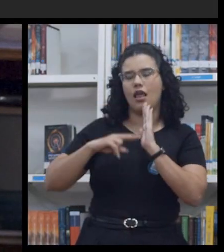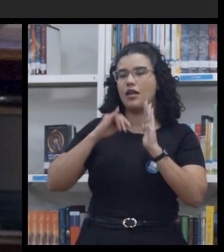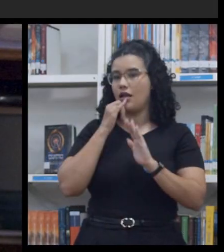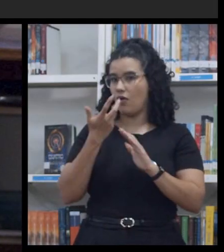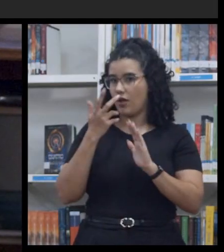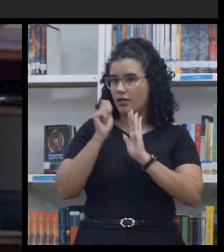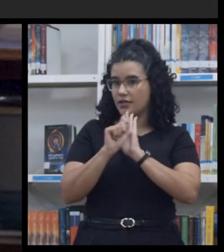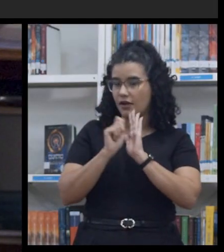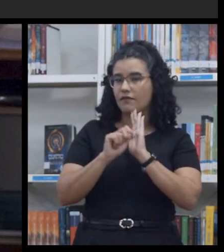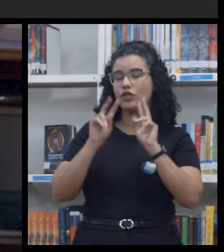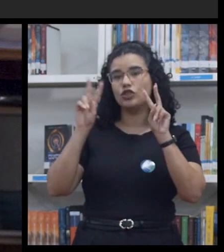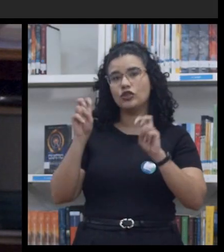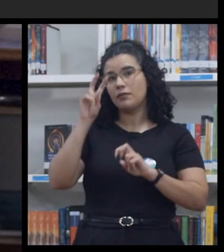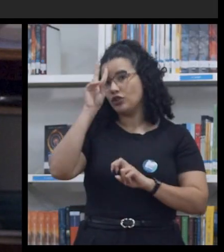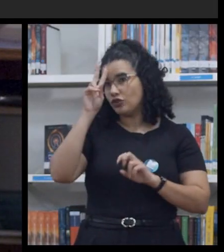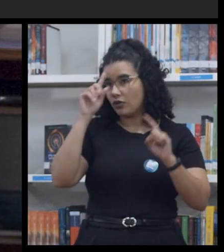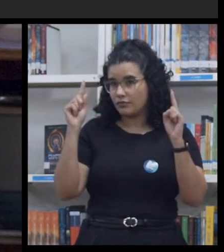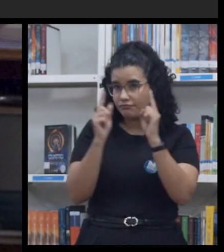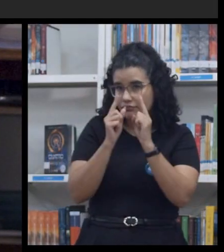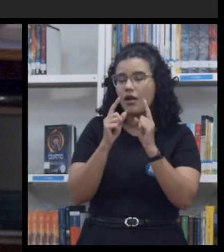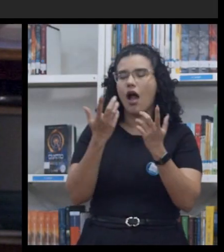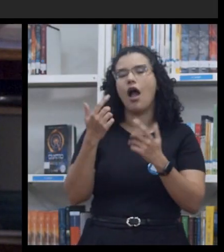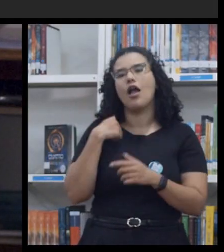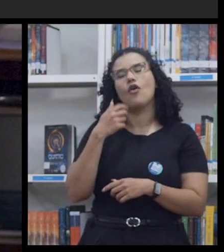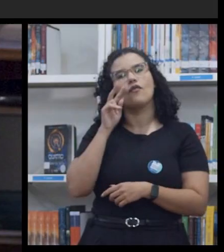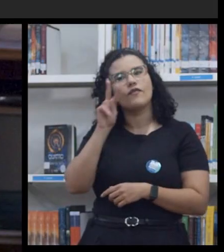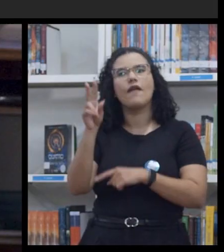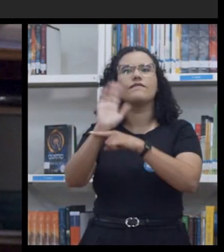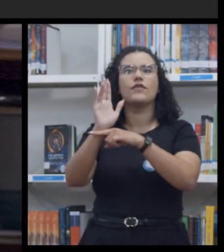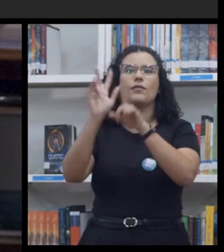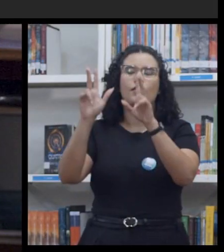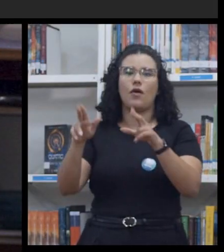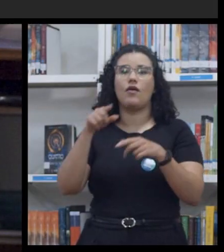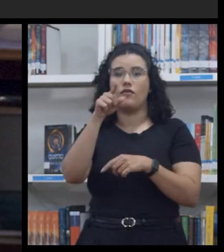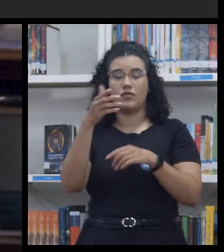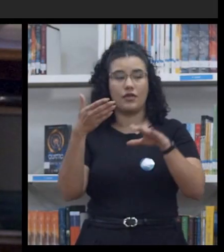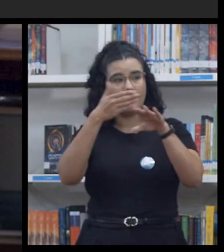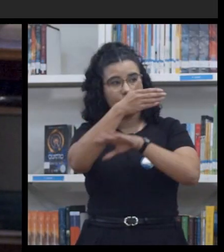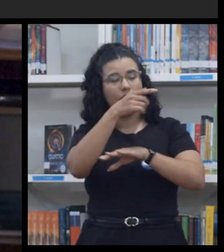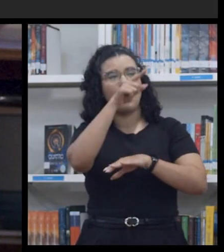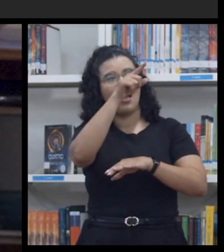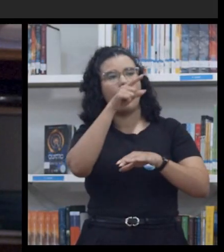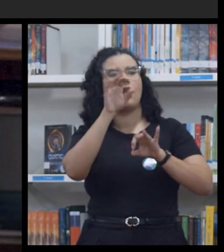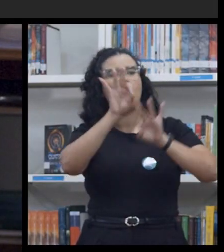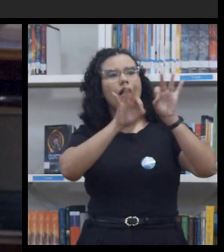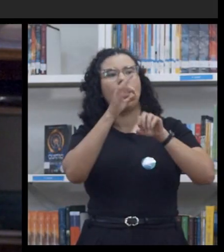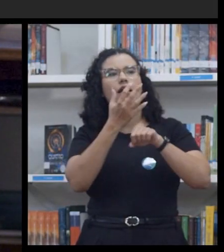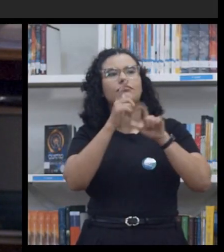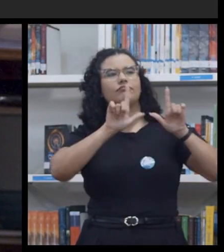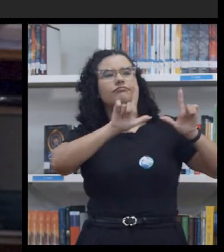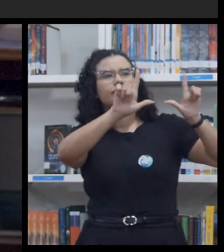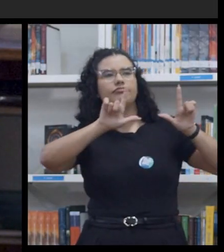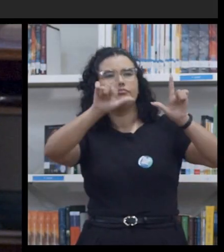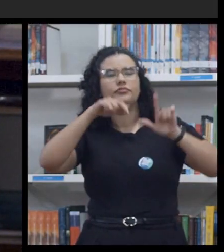sobre ficção, eu vou ver filmes sobre ficção. Né? Eu vou em exposições que artistas façam obras